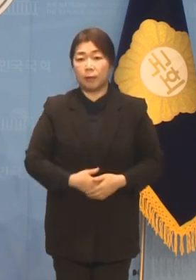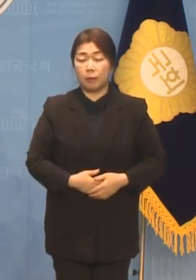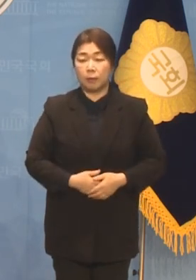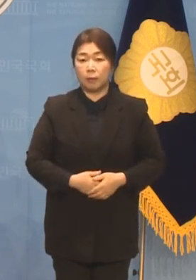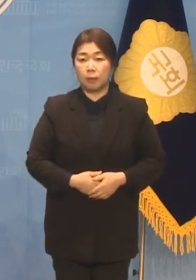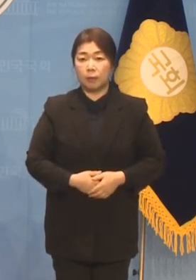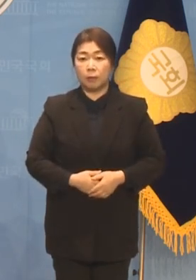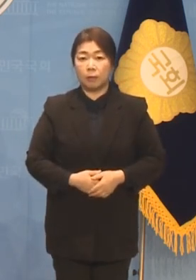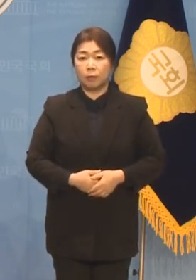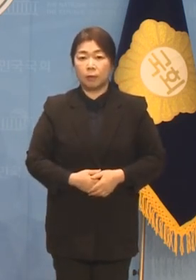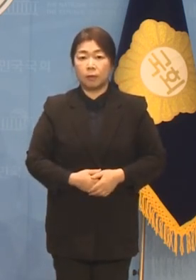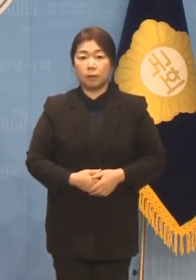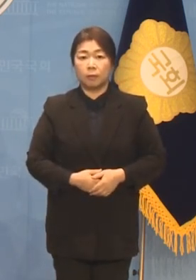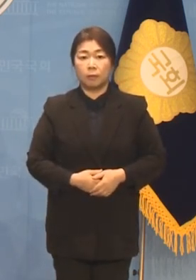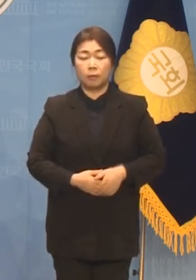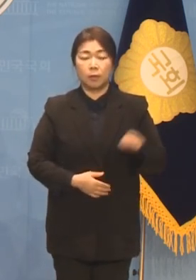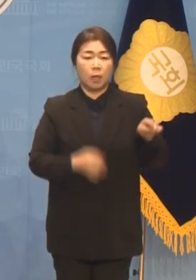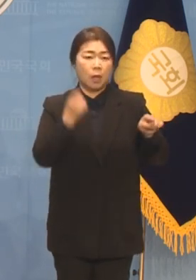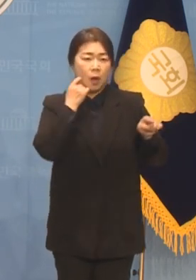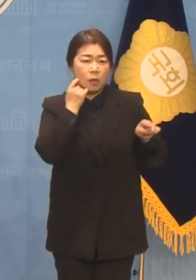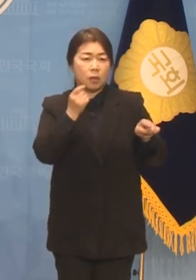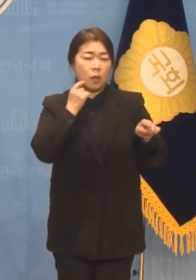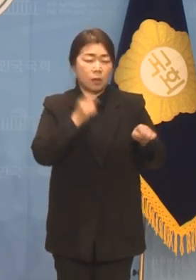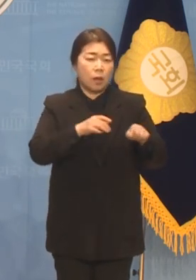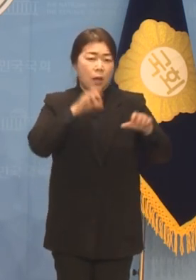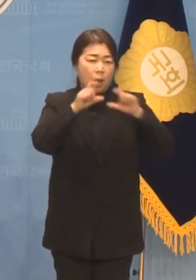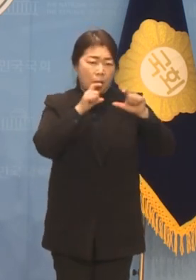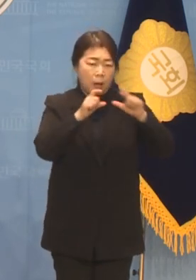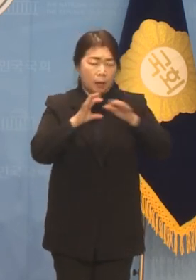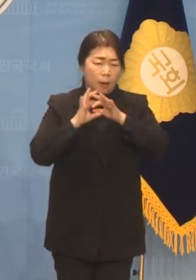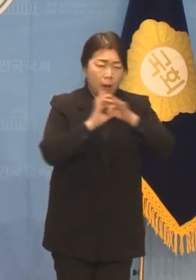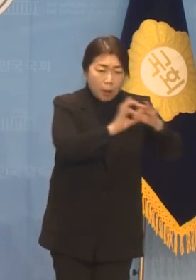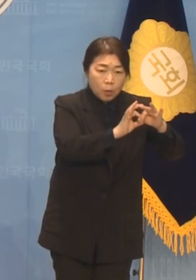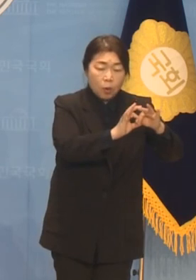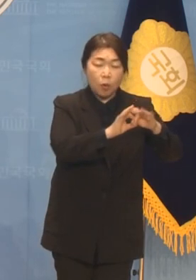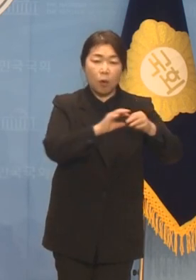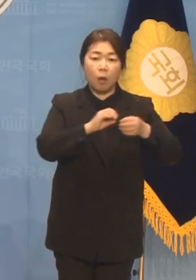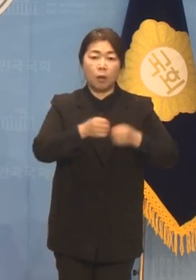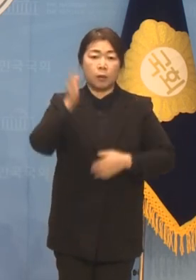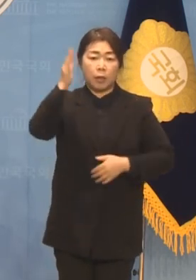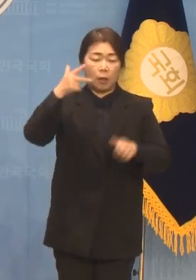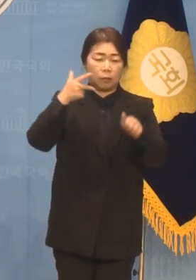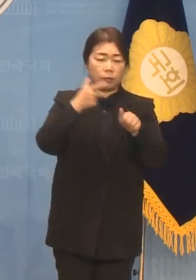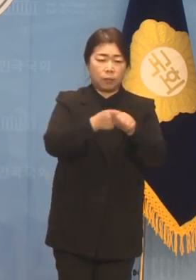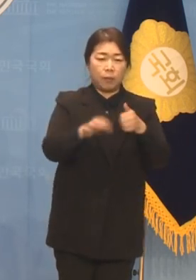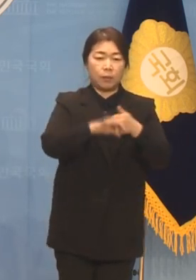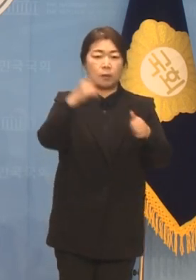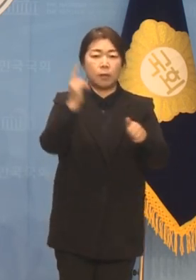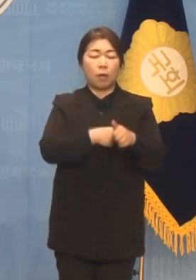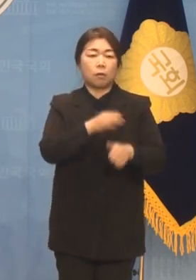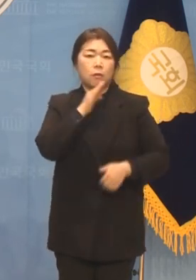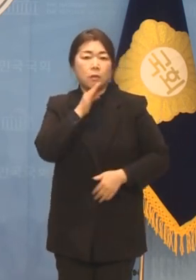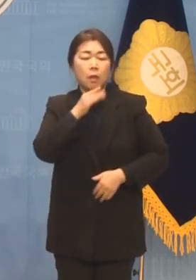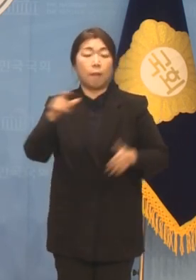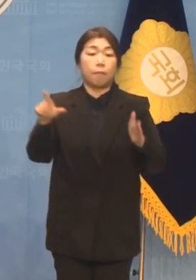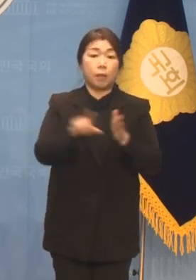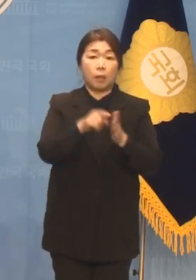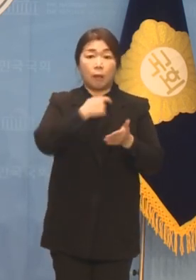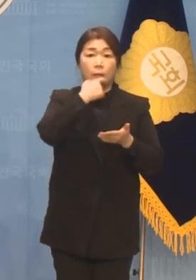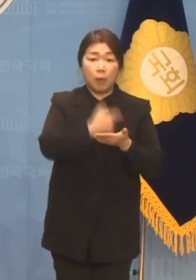거짓말도 100번 말하면 진실이 된다는 괴벨스의 후예들인가 라는 의심이 들 지경입니다.